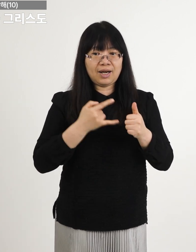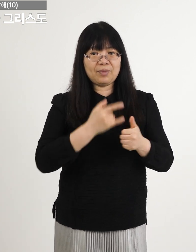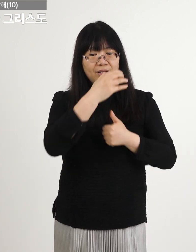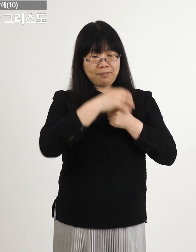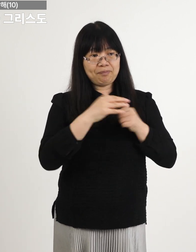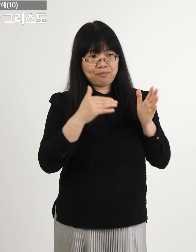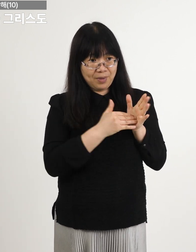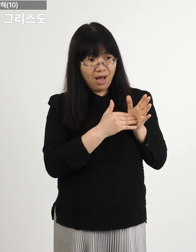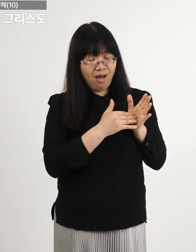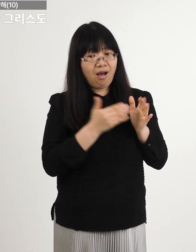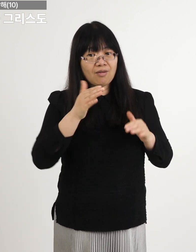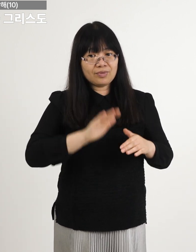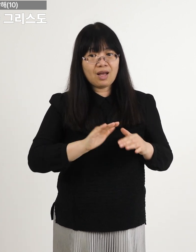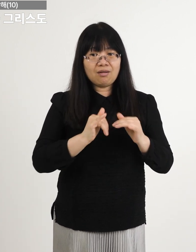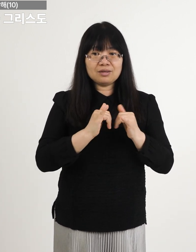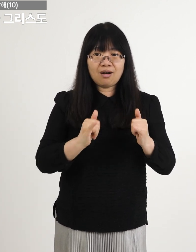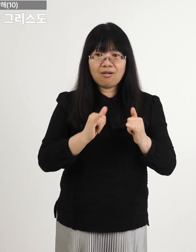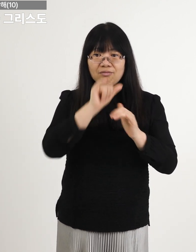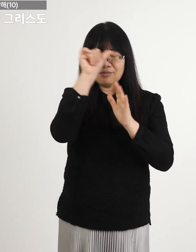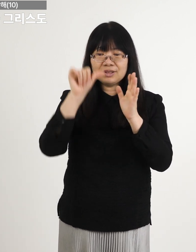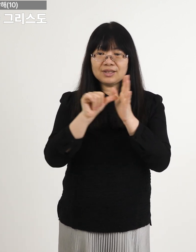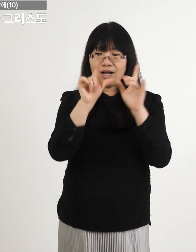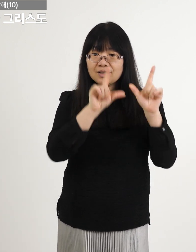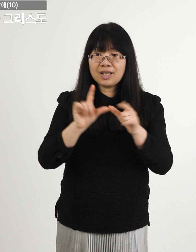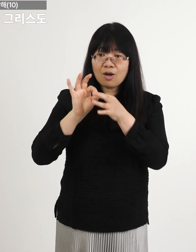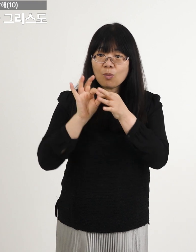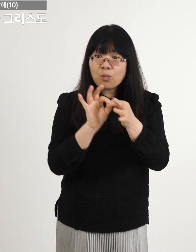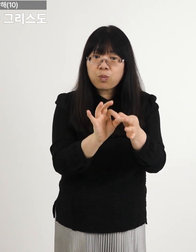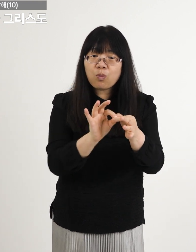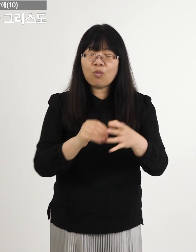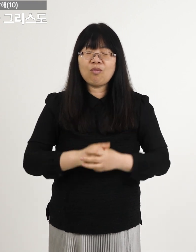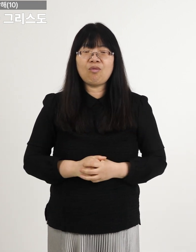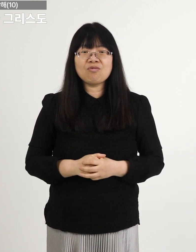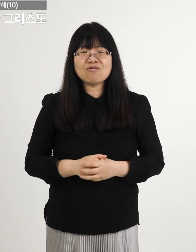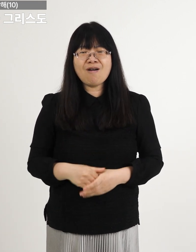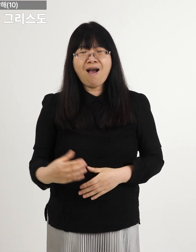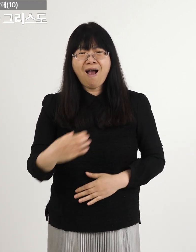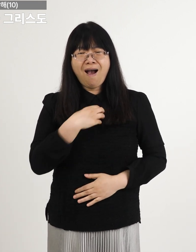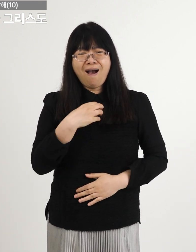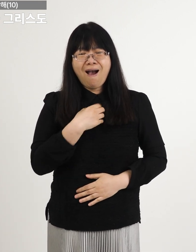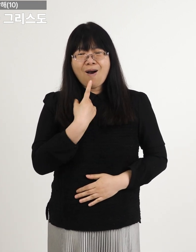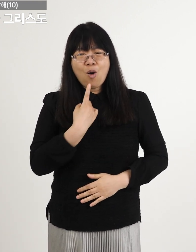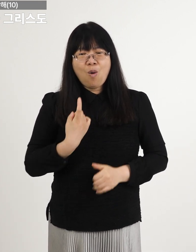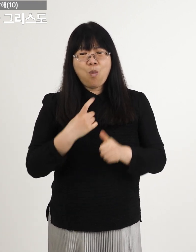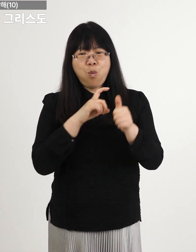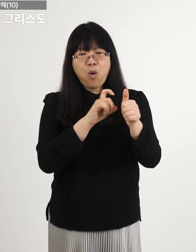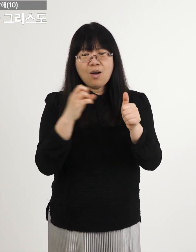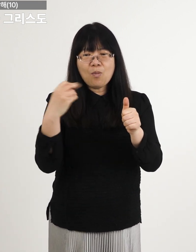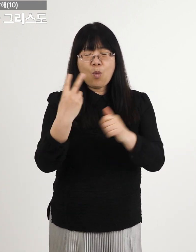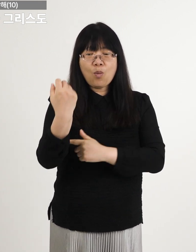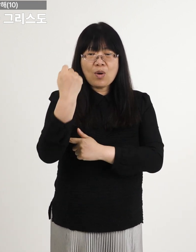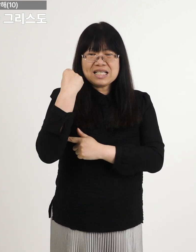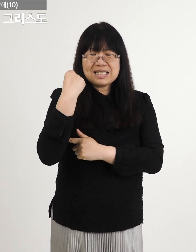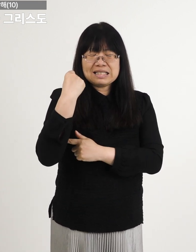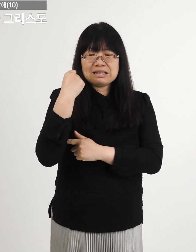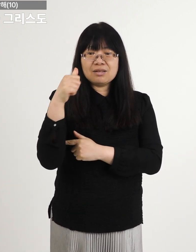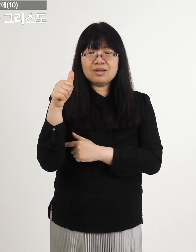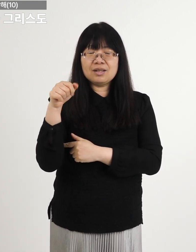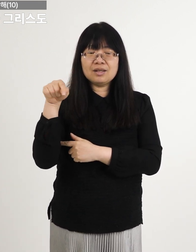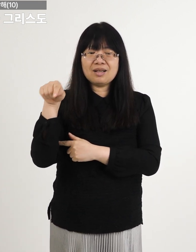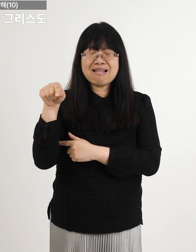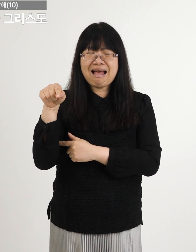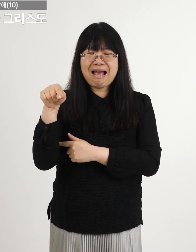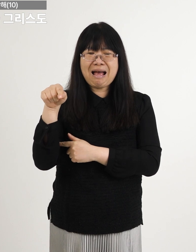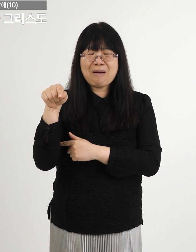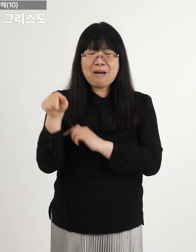근데 우리는 잔뜩 인생 속에 그런 위력과 강력한 힘에